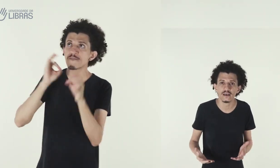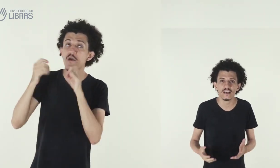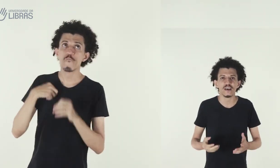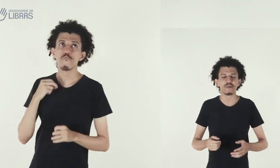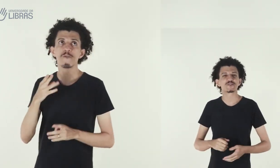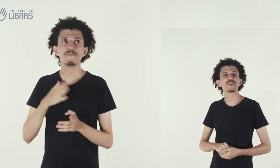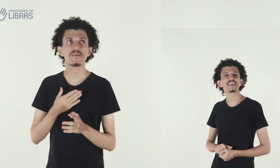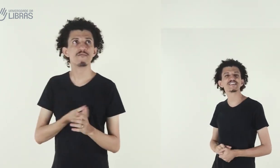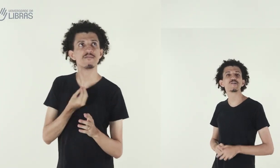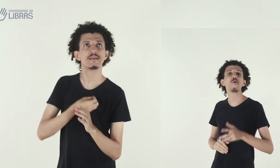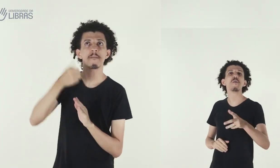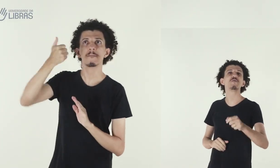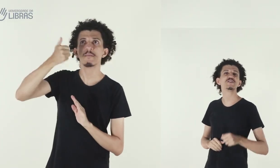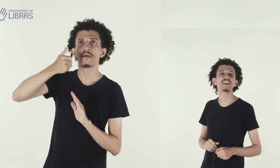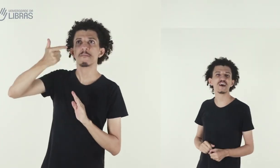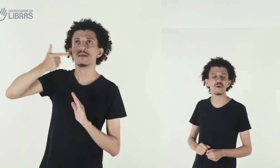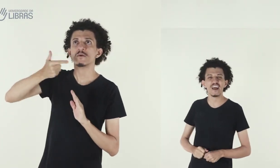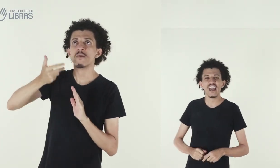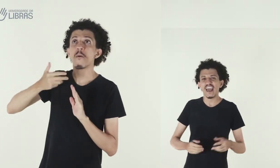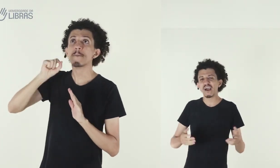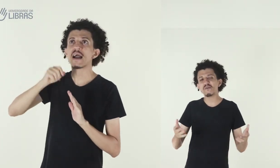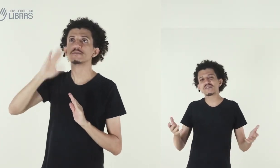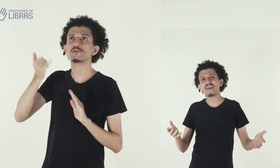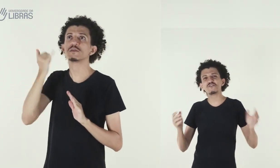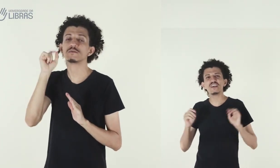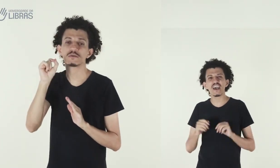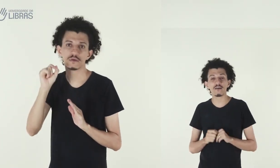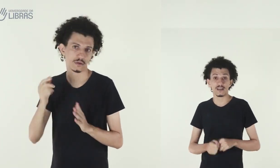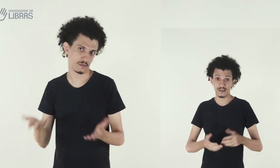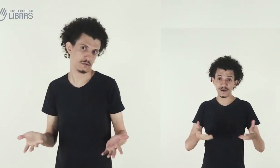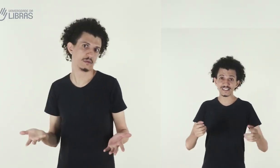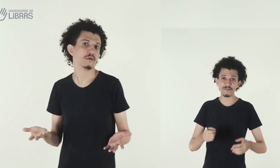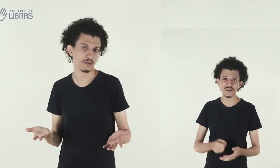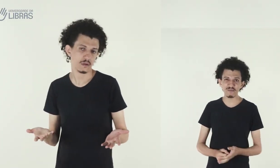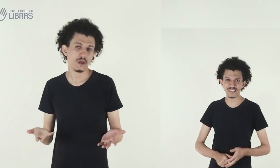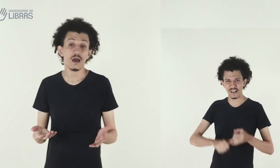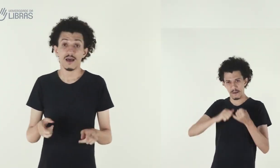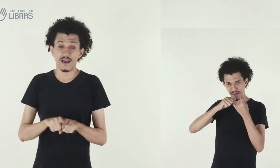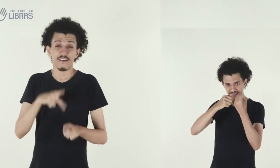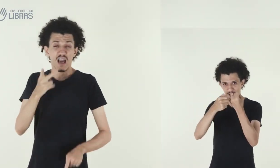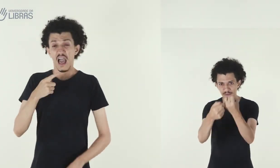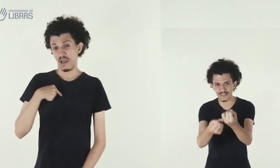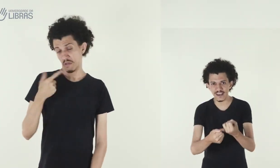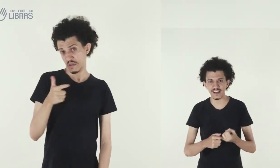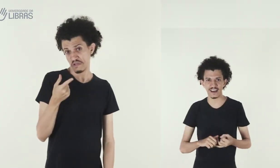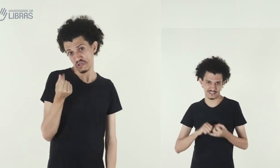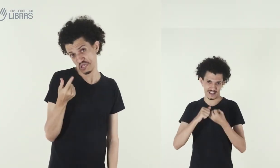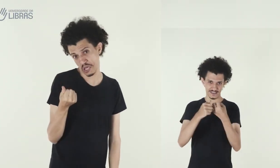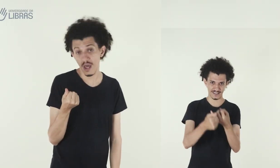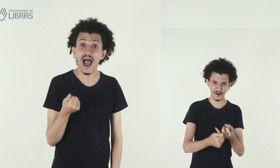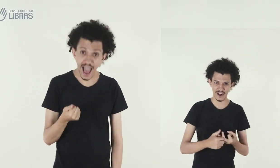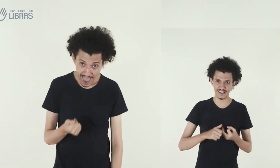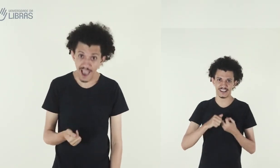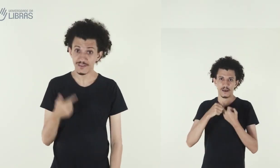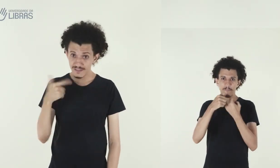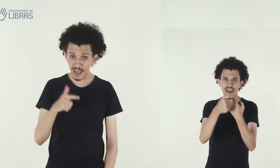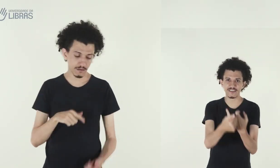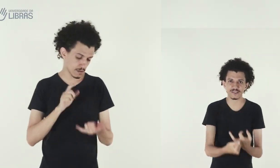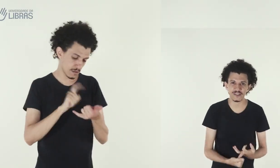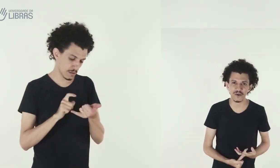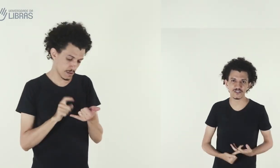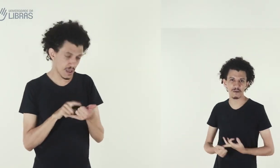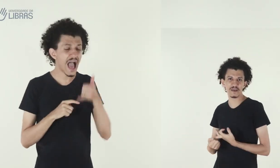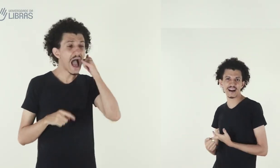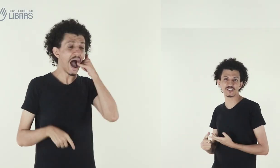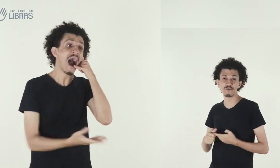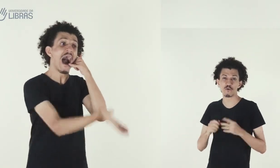prioridade. Pessoas assim culpam o dinheiro. Eu não tenho dinheiro. E mês após mês, pedem uma pizza grande, restaurante, pedem